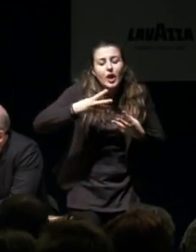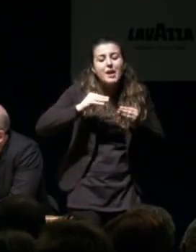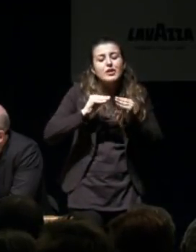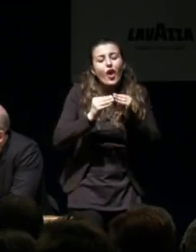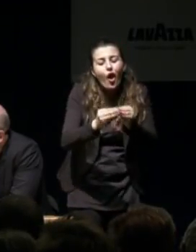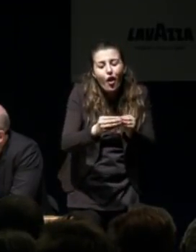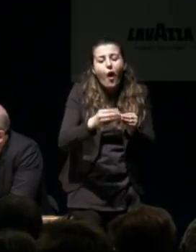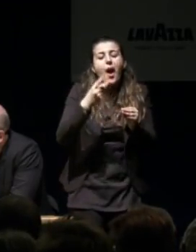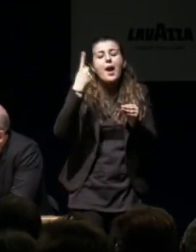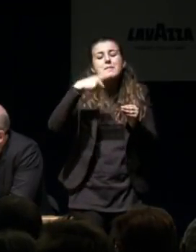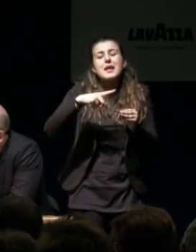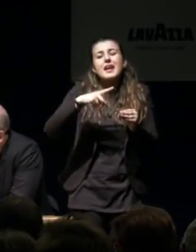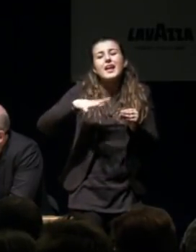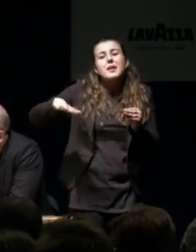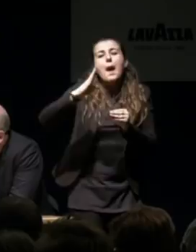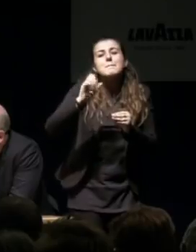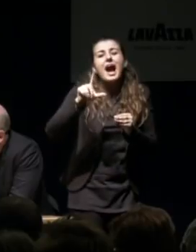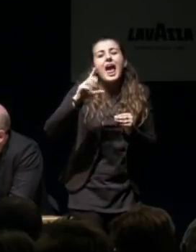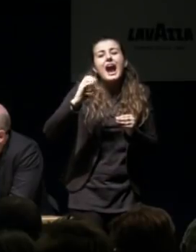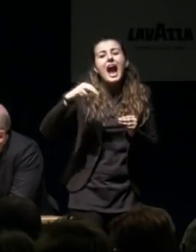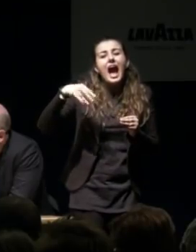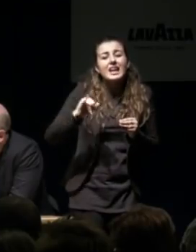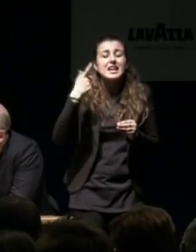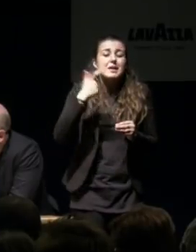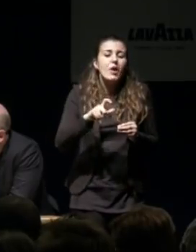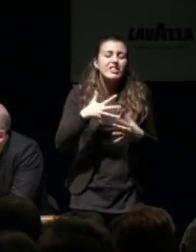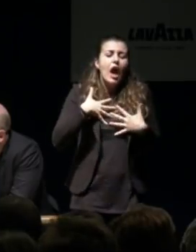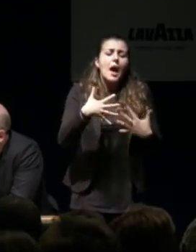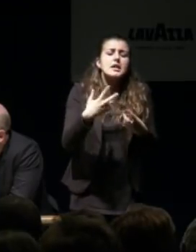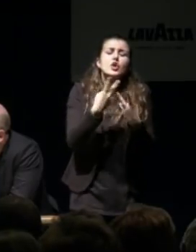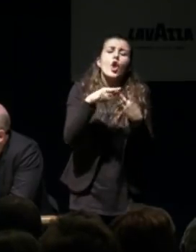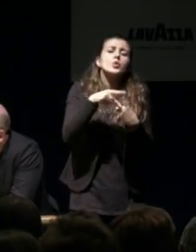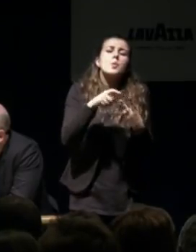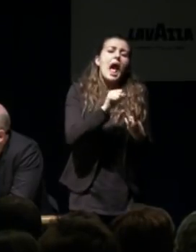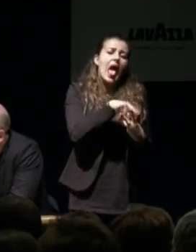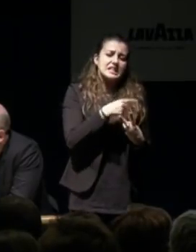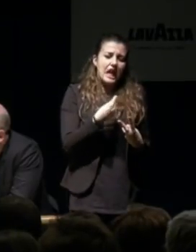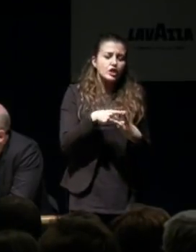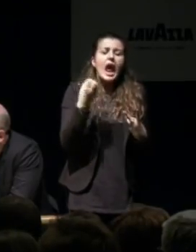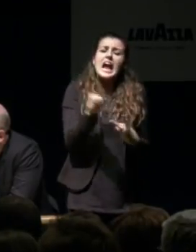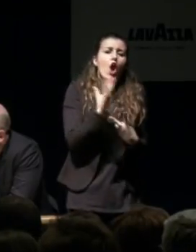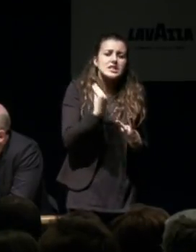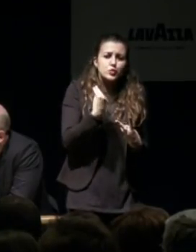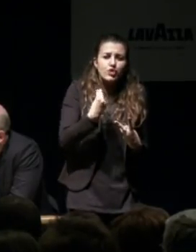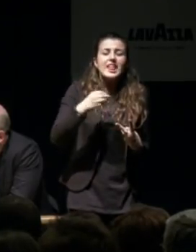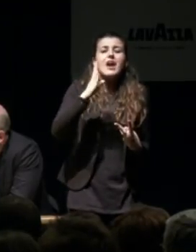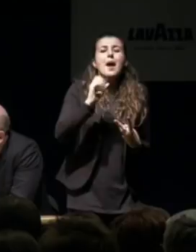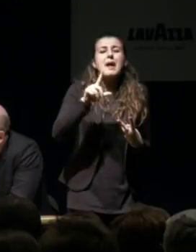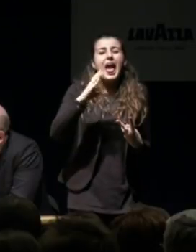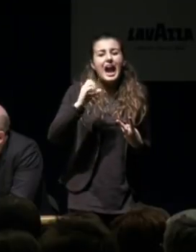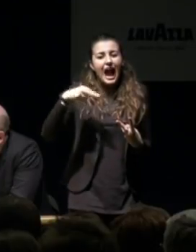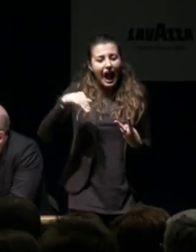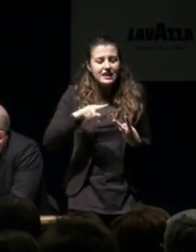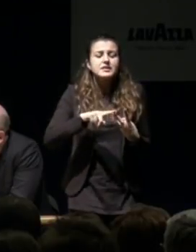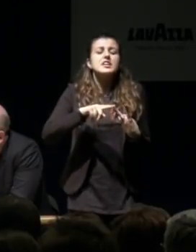storia a ragionare sui balcani due delle cose che appassionavano di più alessandro era quello che succedeva nei balcani e quello che succedeva